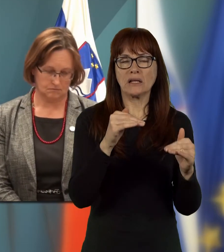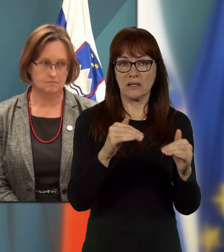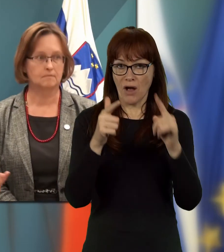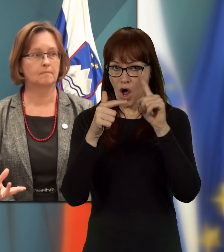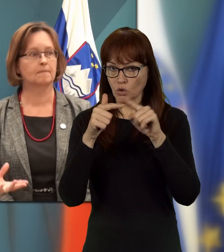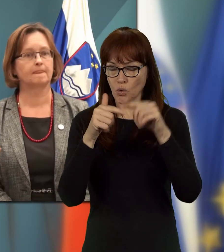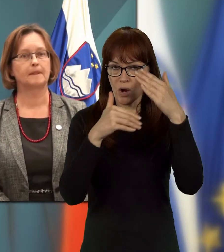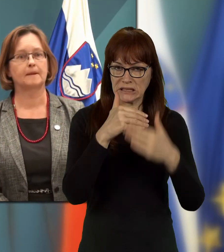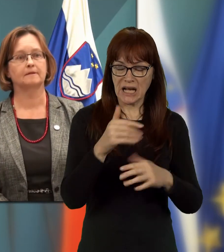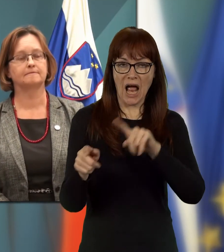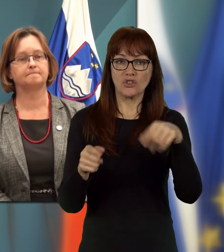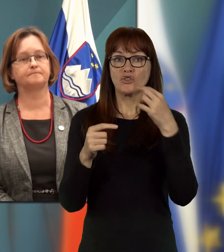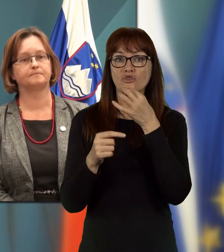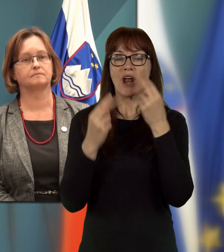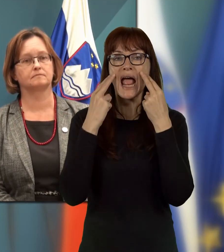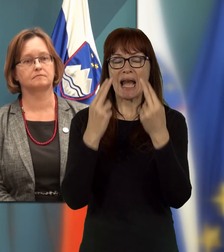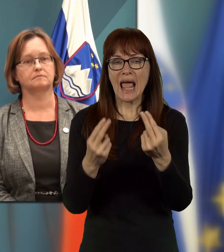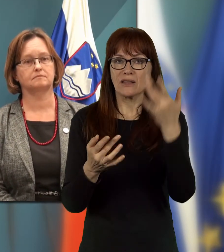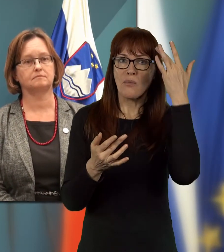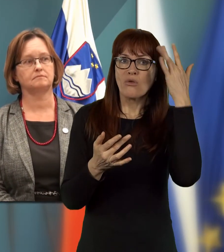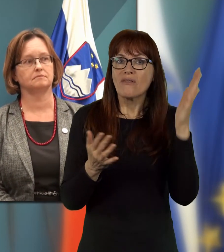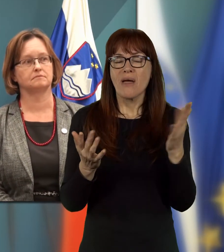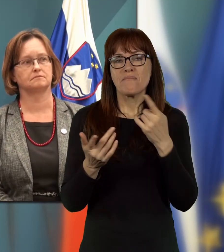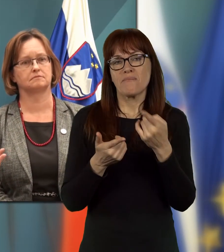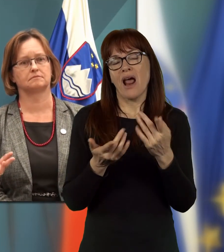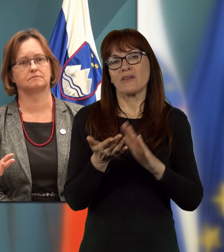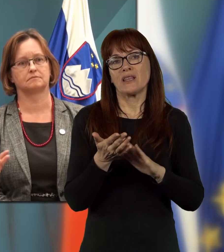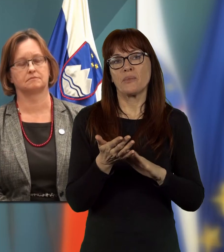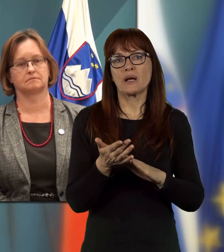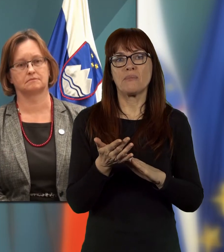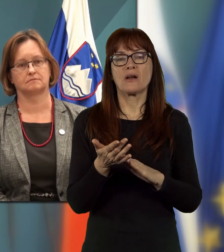regulativo. Po drugi strani, če gledamo,